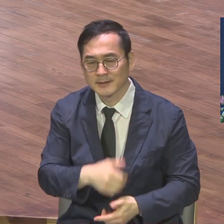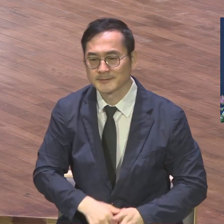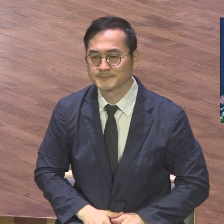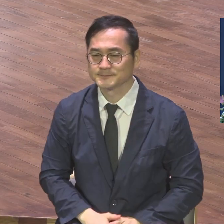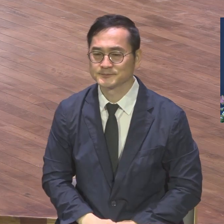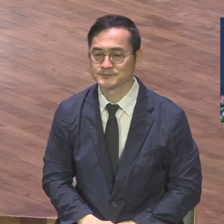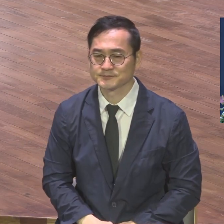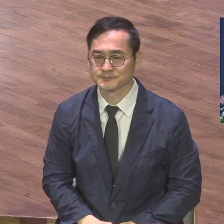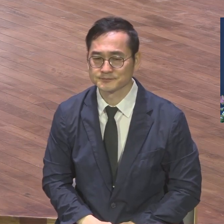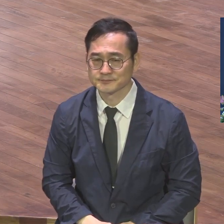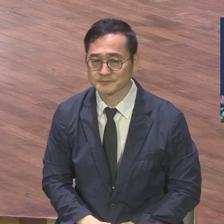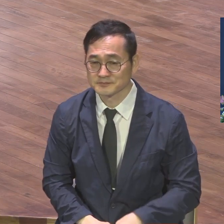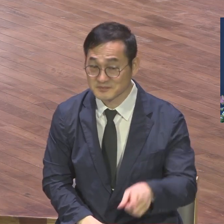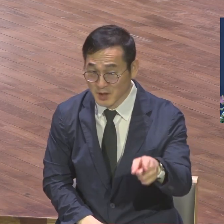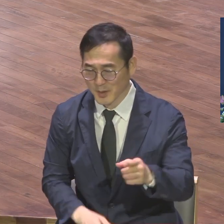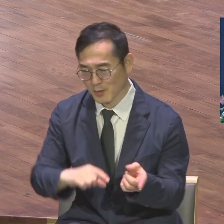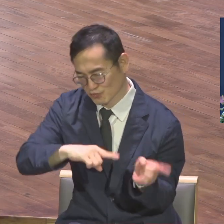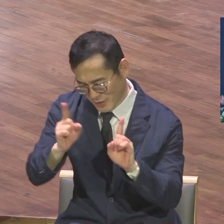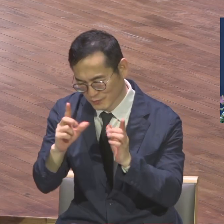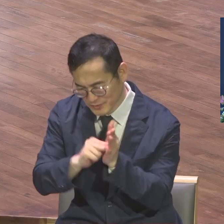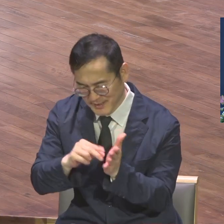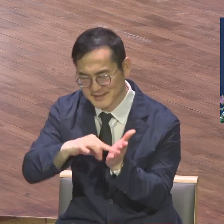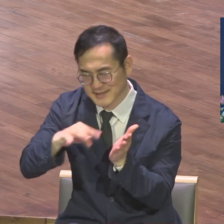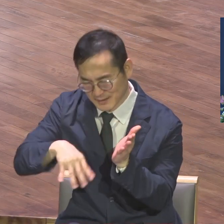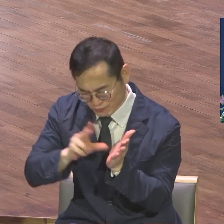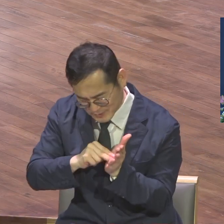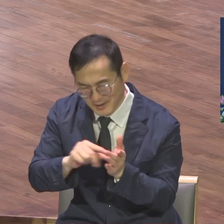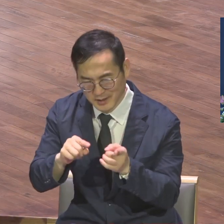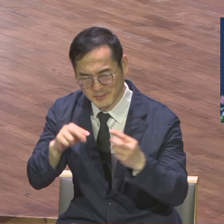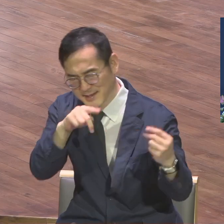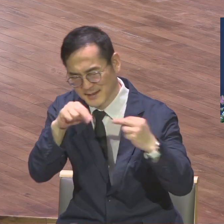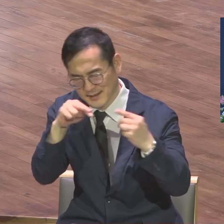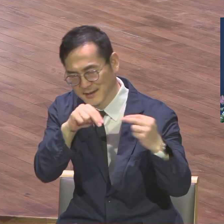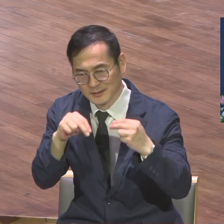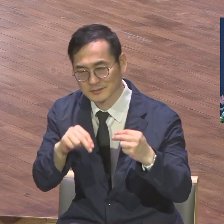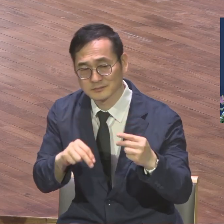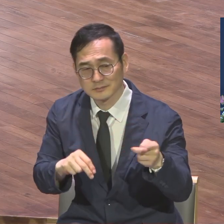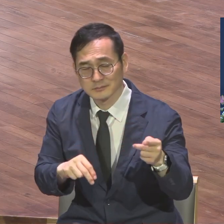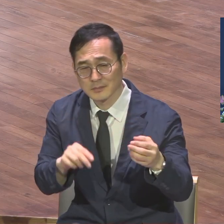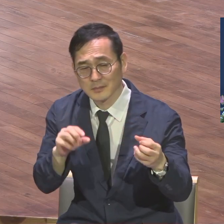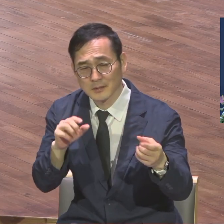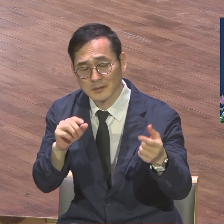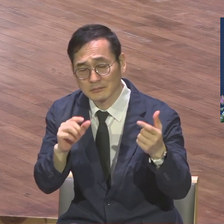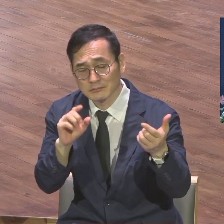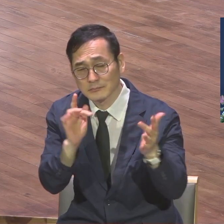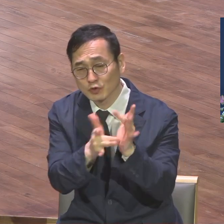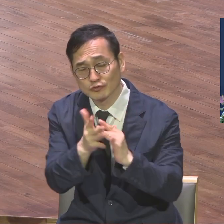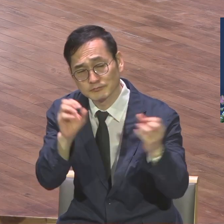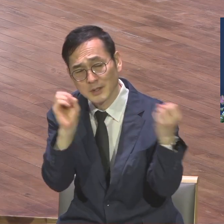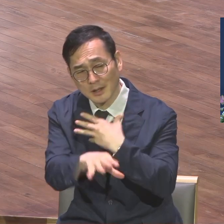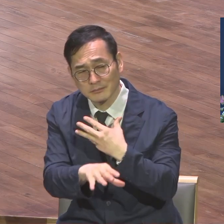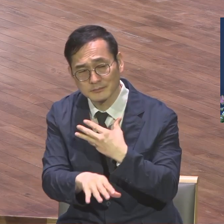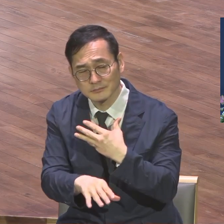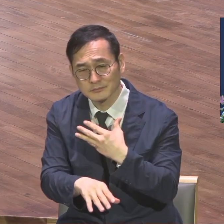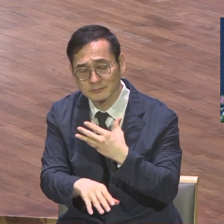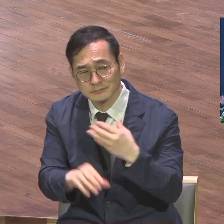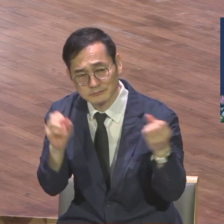이렇게 세금과 이 부활에 관한 질문에 대해서 아주 지혜롭게